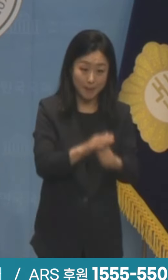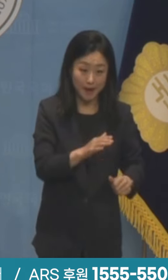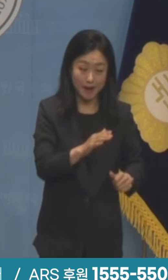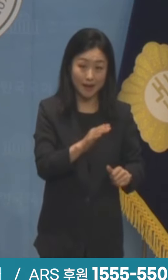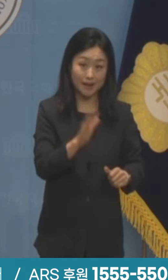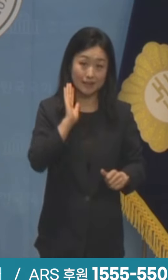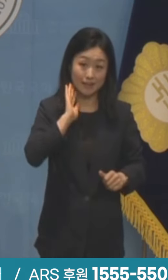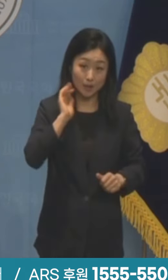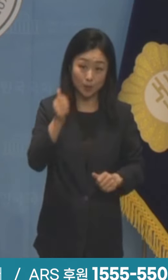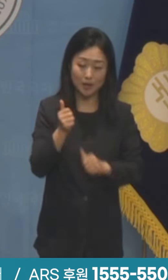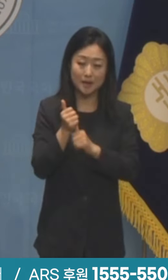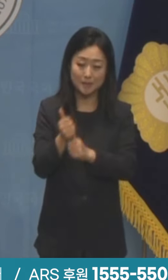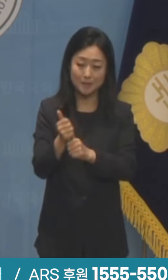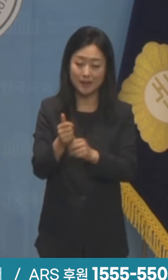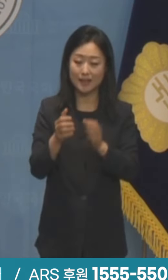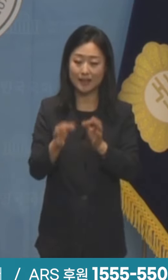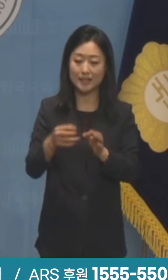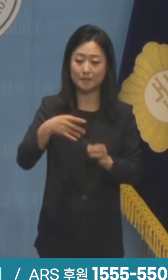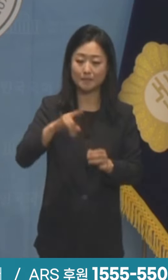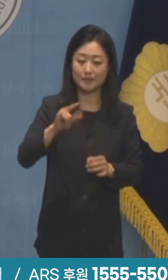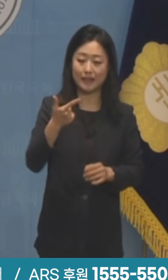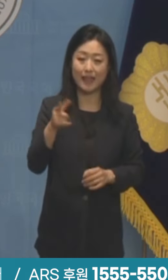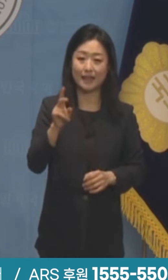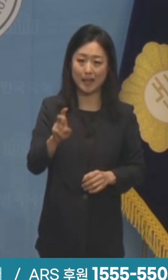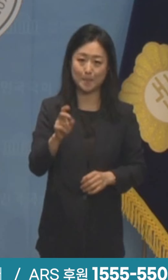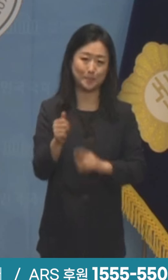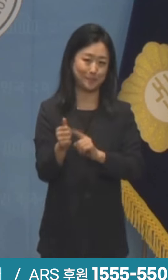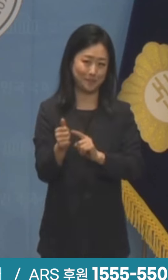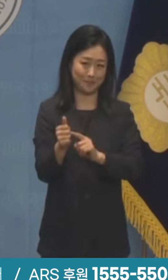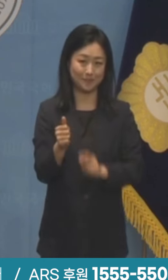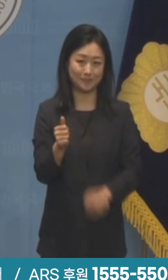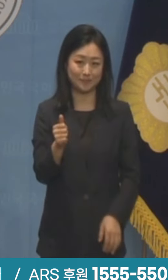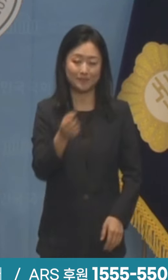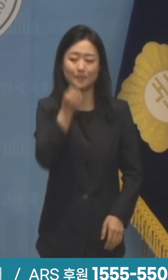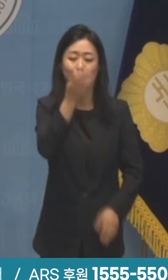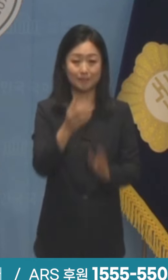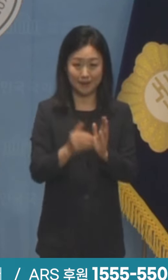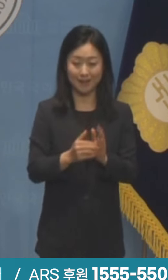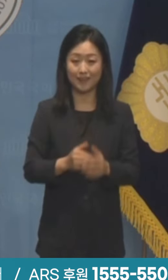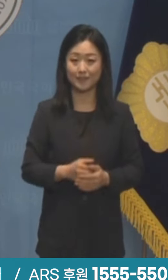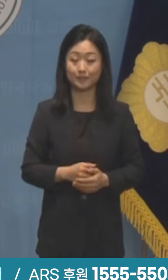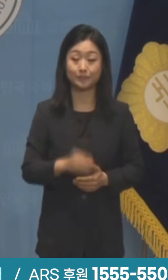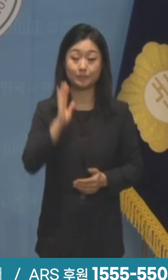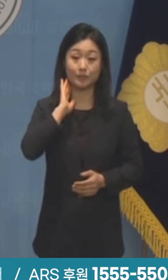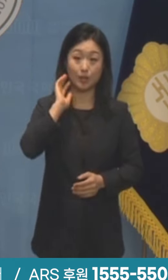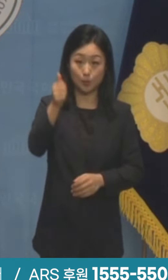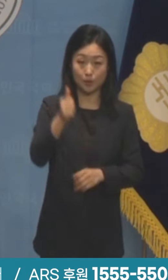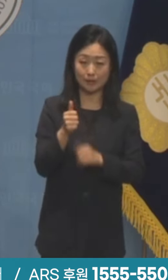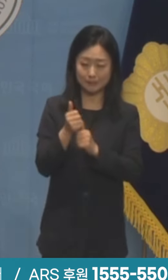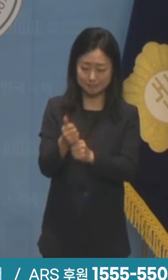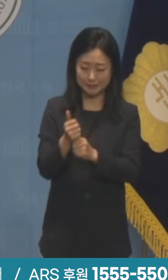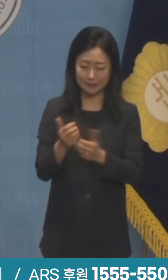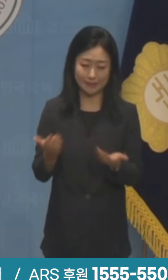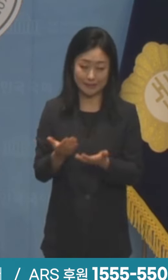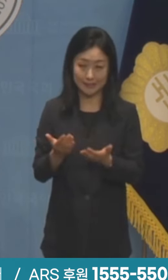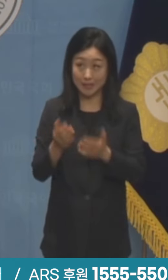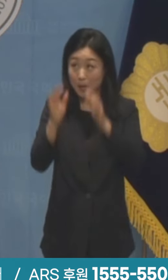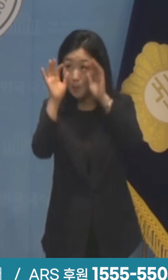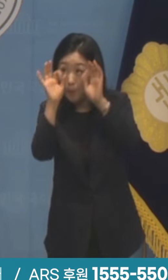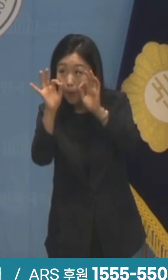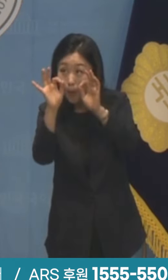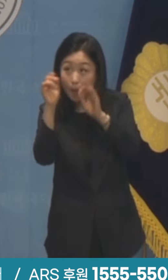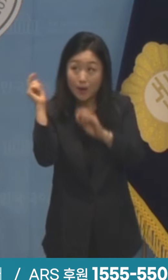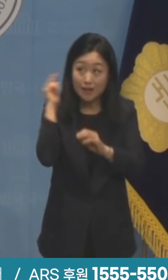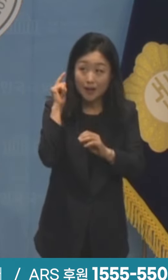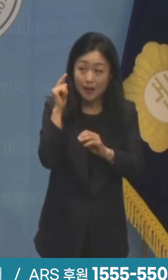용산 대통령실 김대남 전정관 입 대통령실에 근무하면서 보고들은 것이